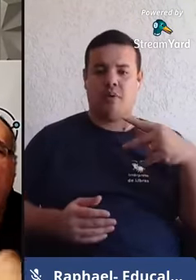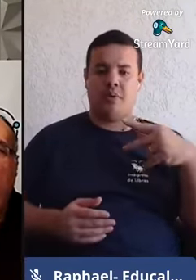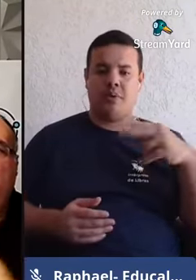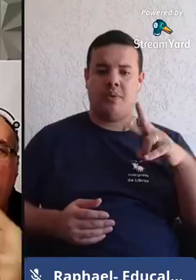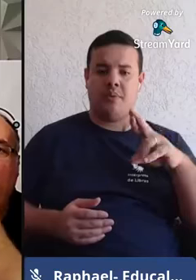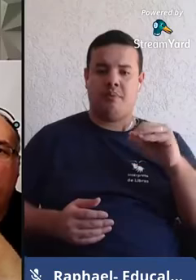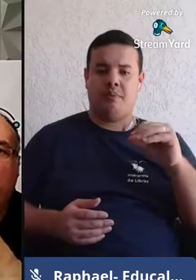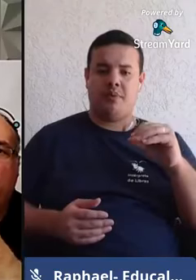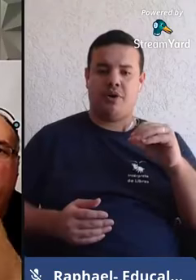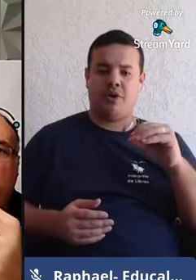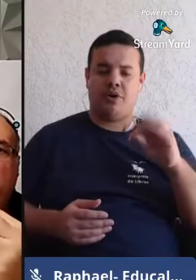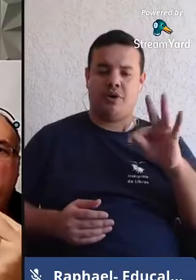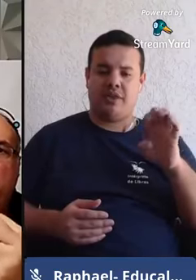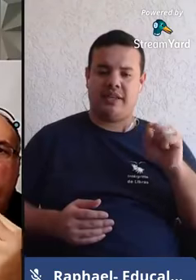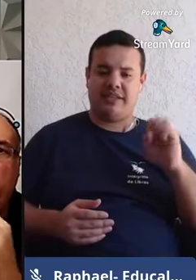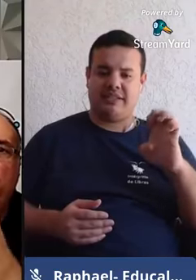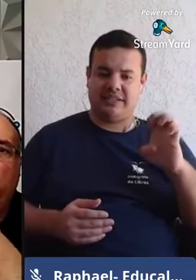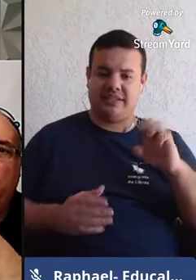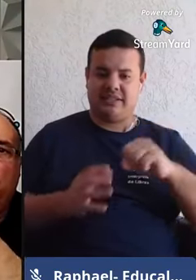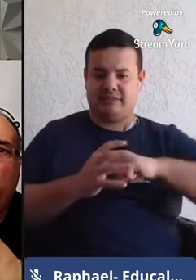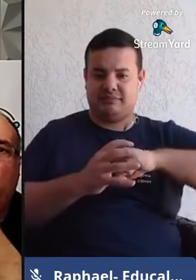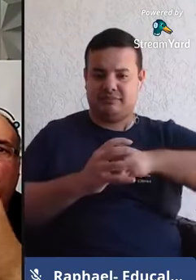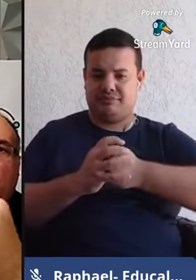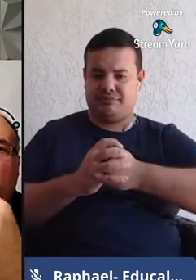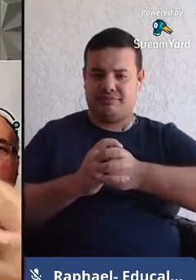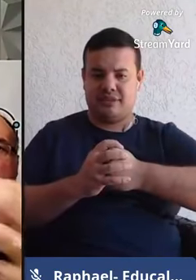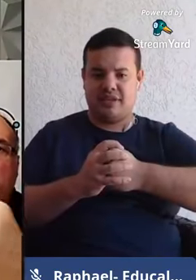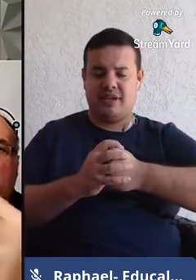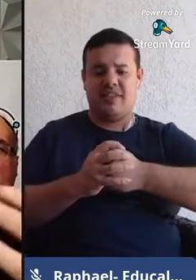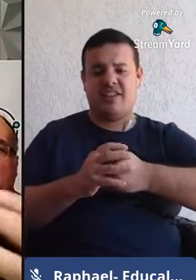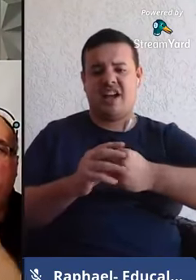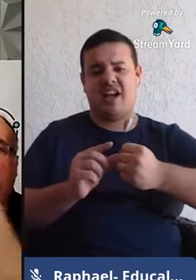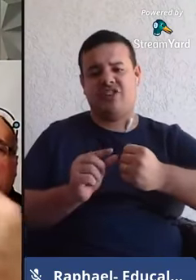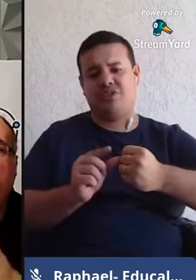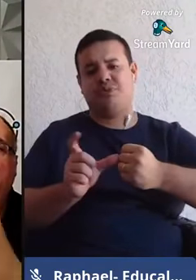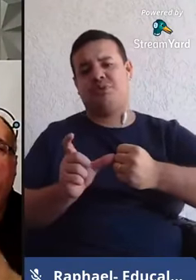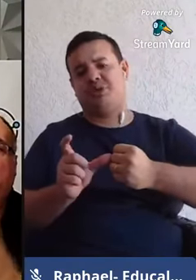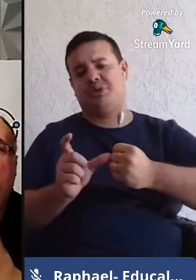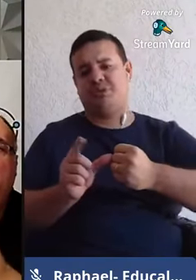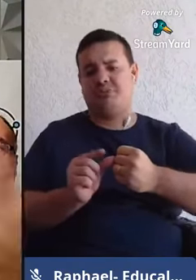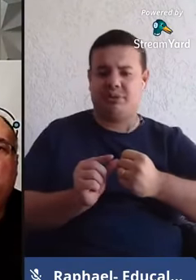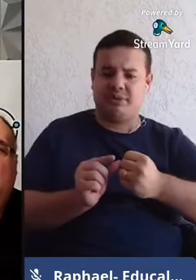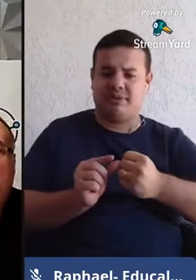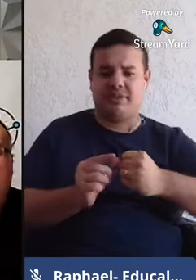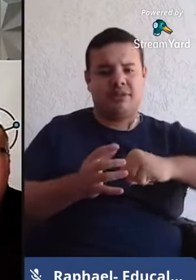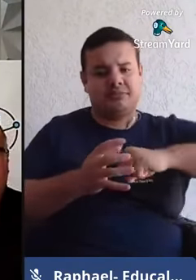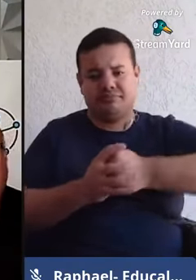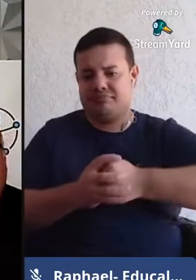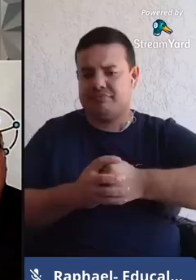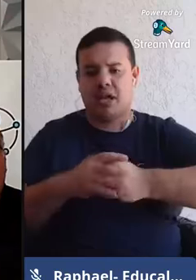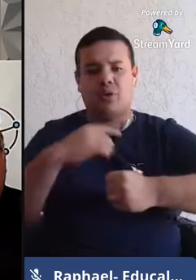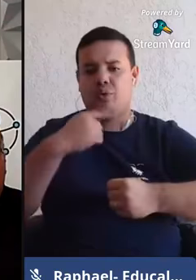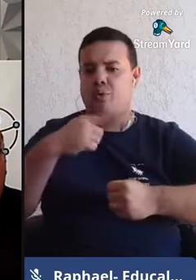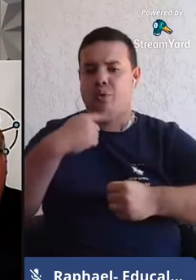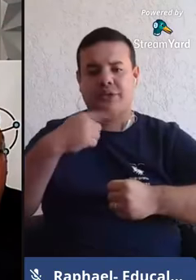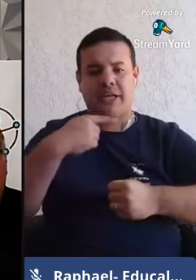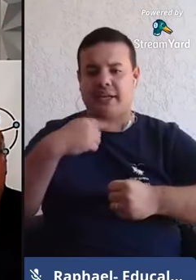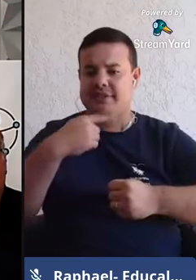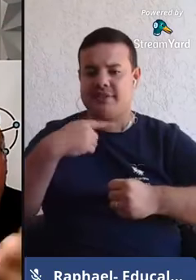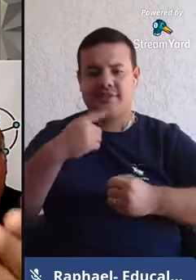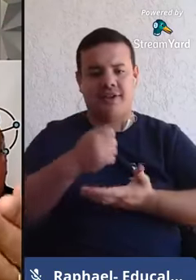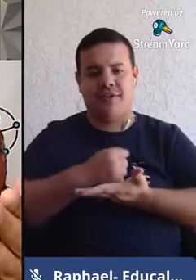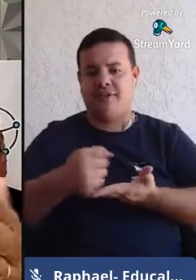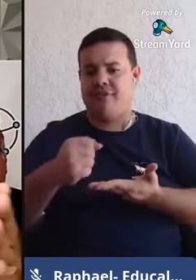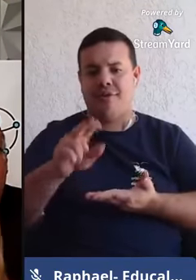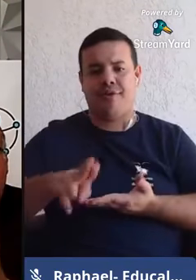chega, aquele coto já diminuiu, já aumentou, a hora que a pessoa recebe a prótese, vai encaixar ali e não consegue. Então, ela não consegue utilizar.